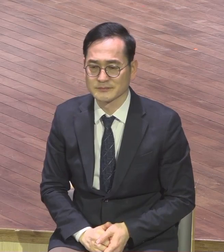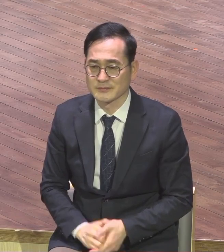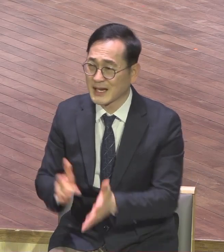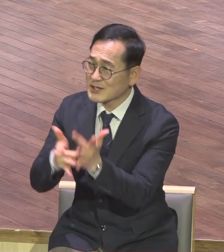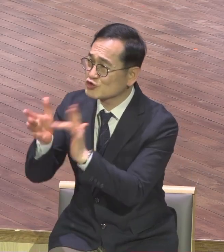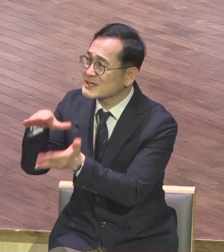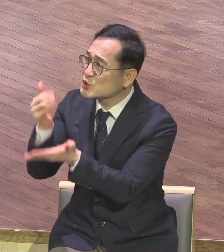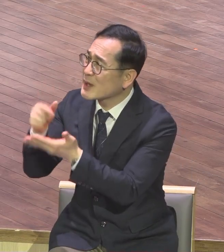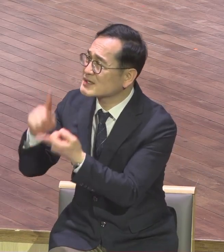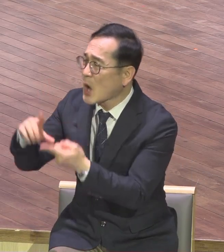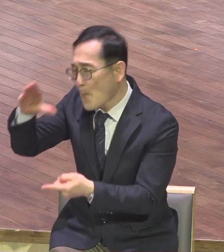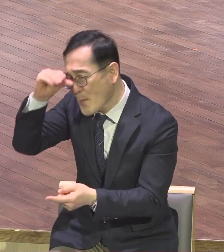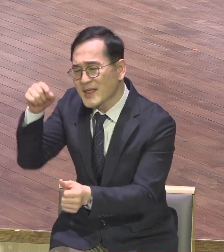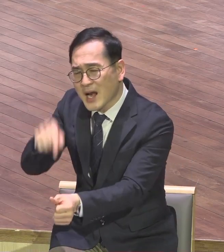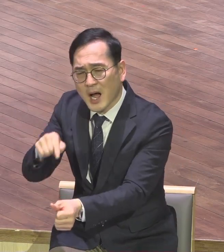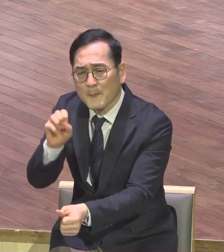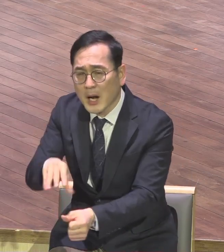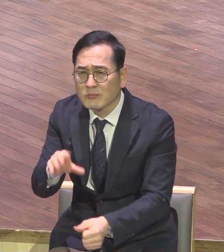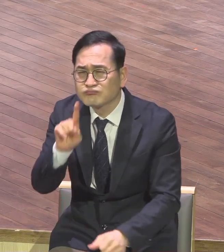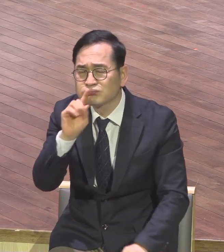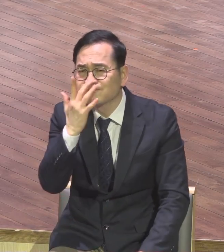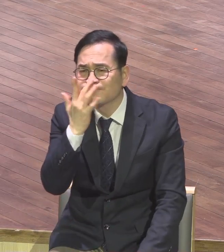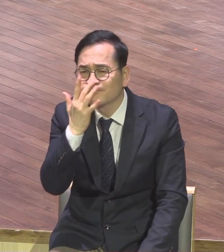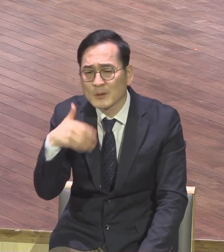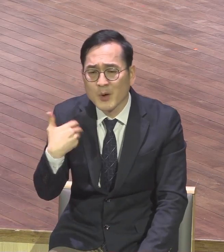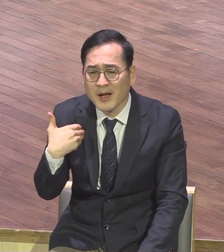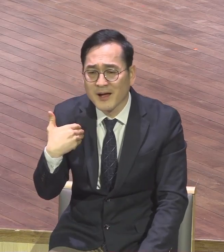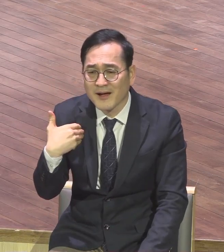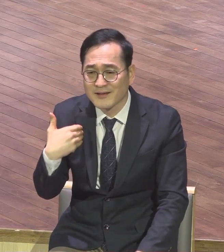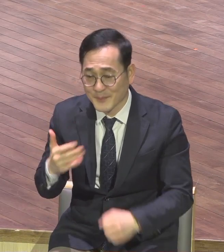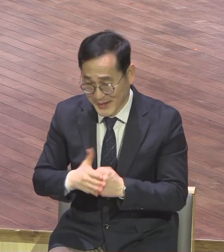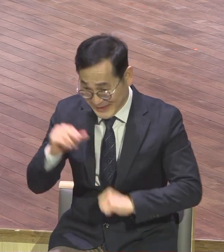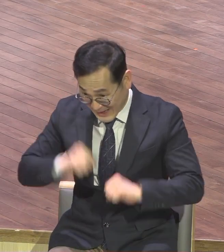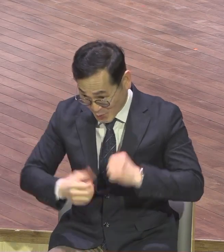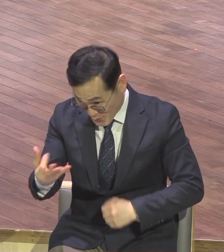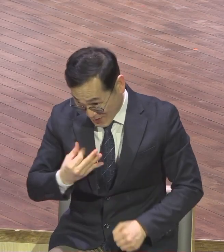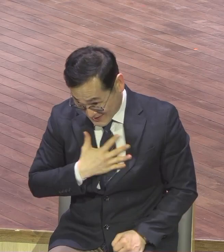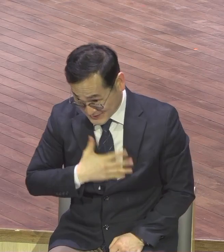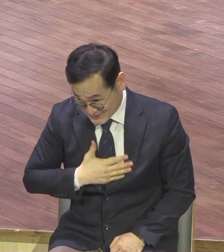너무 머니까 나를 본받는 자가 되라.